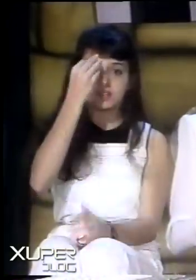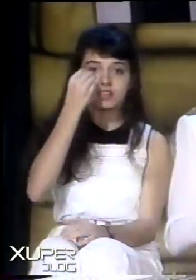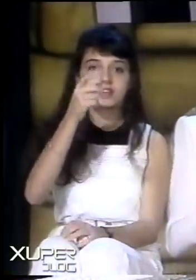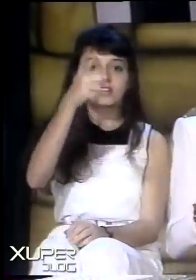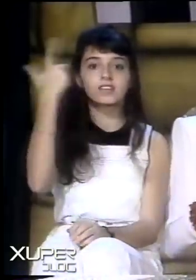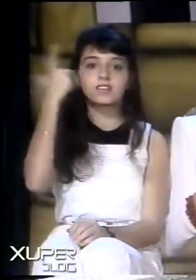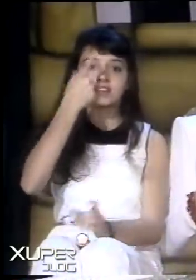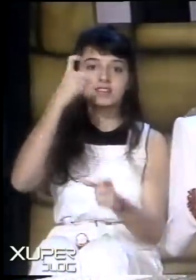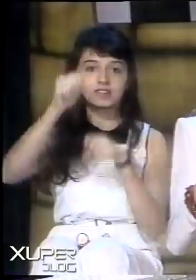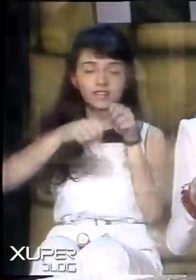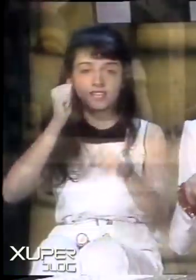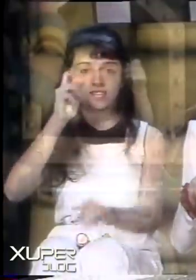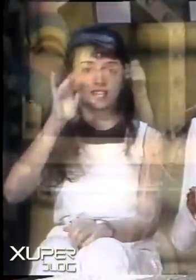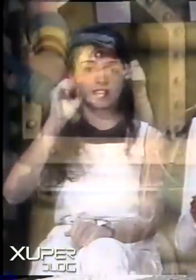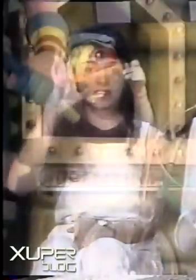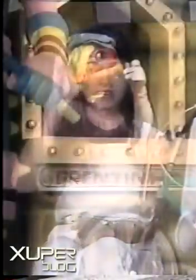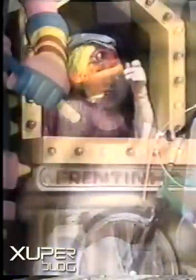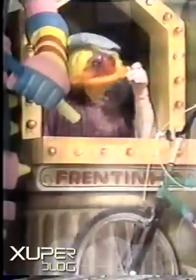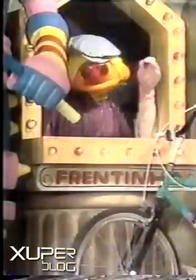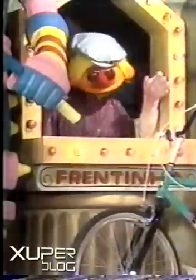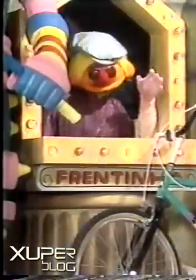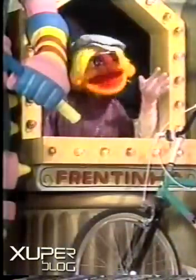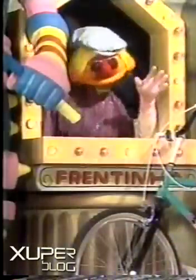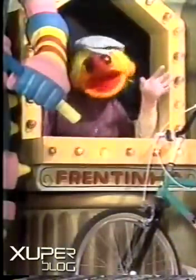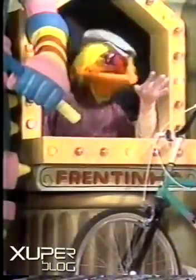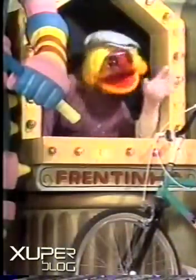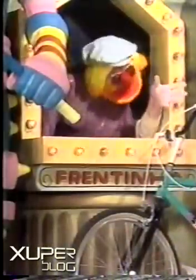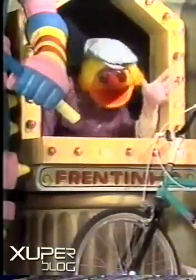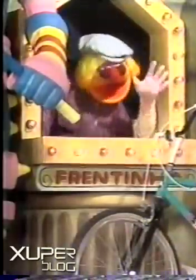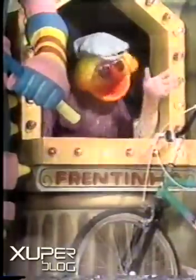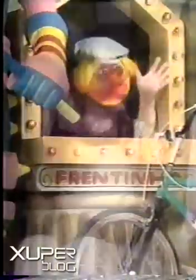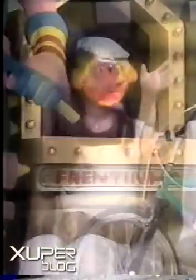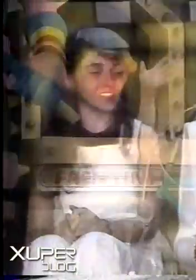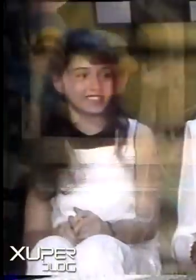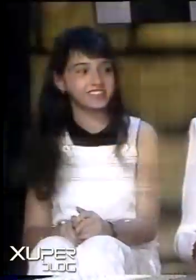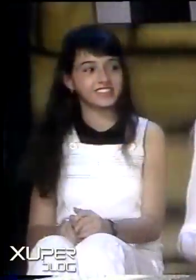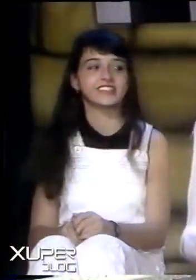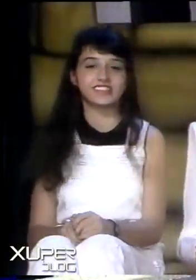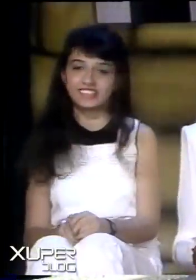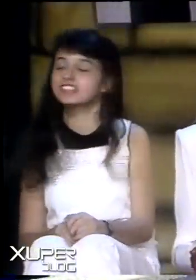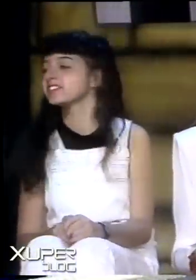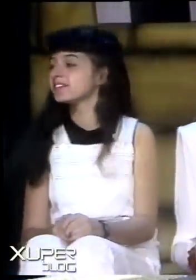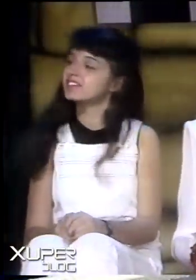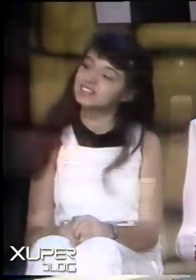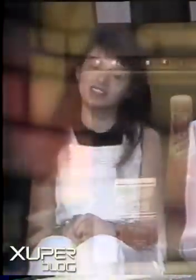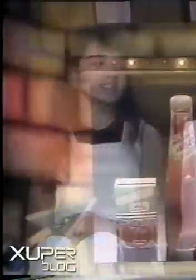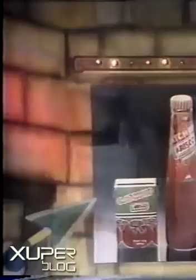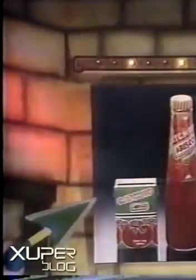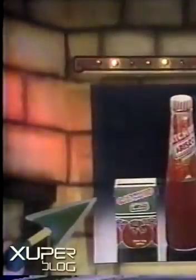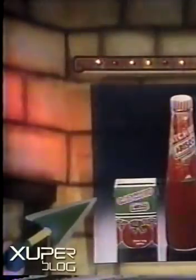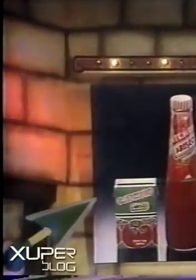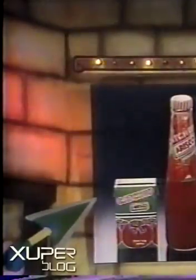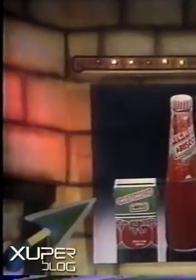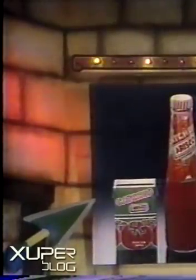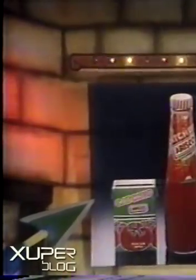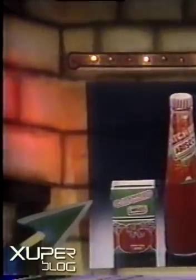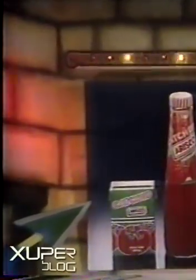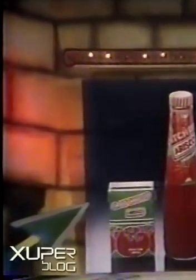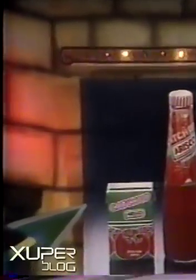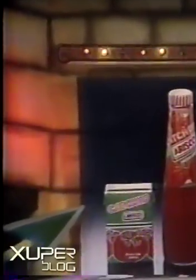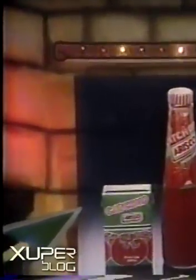e você acaba de ganhar uma super bicicleta. Oferecimento... Arisco! Arisco! Yeah.